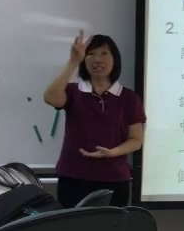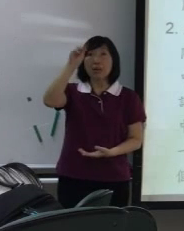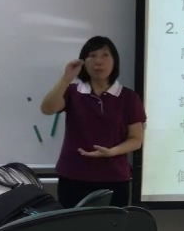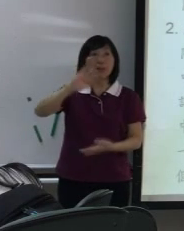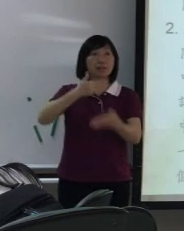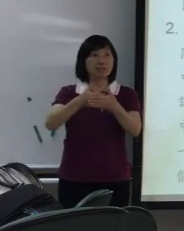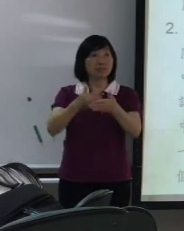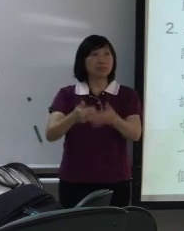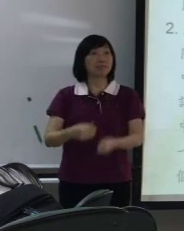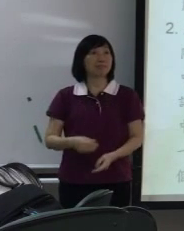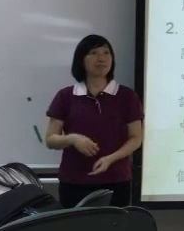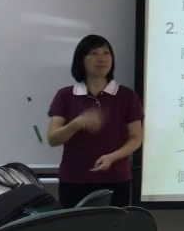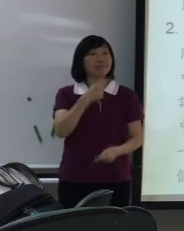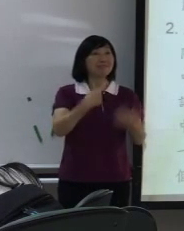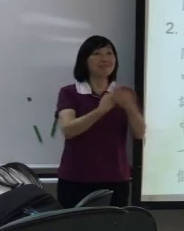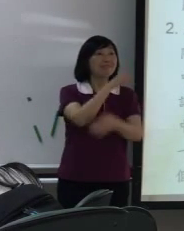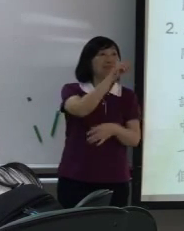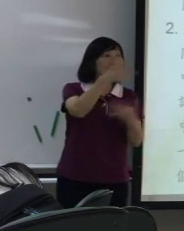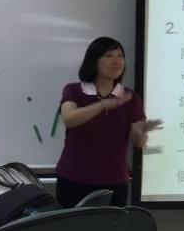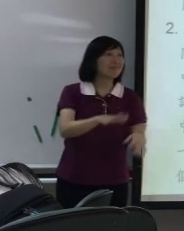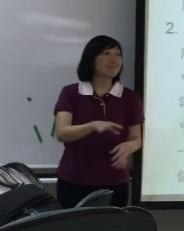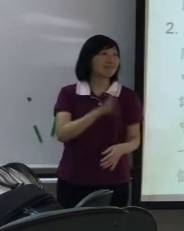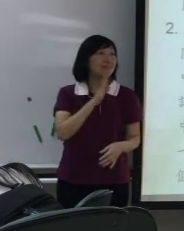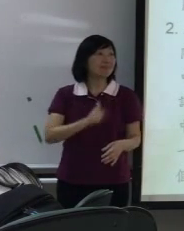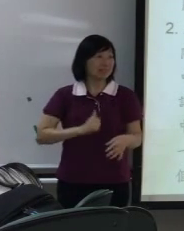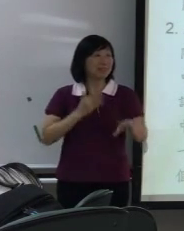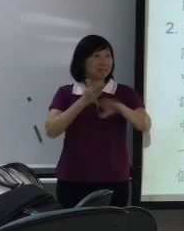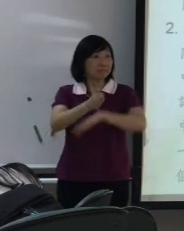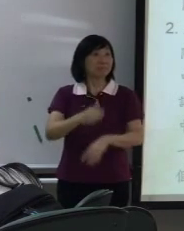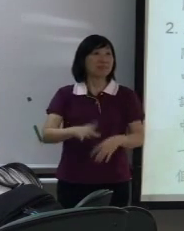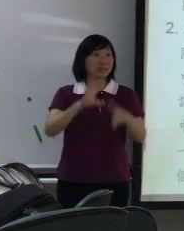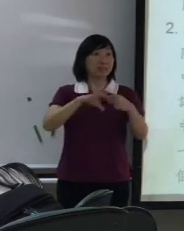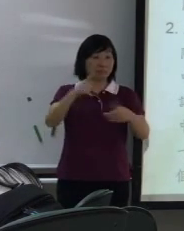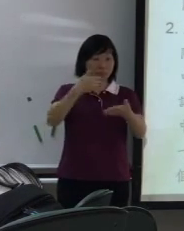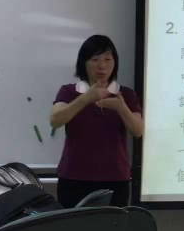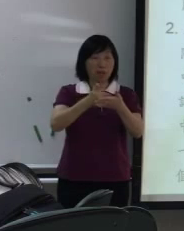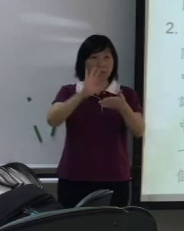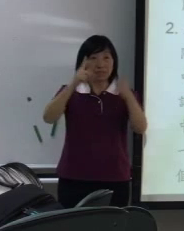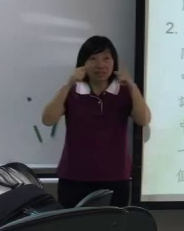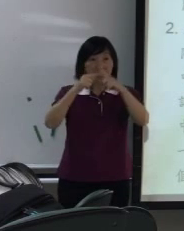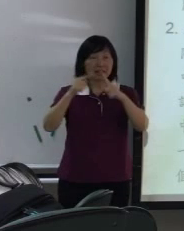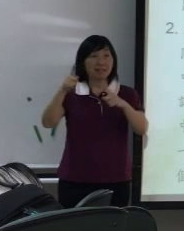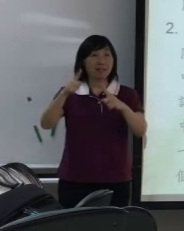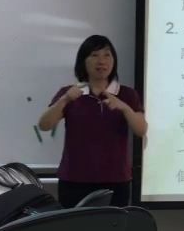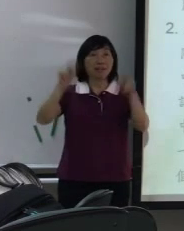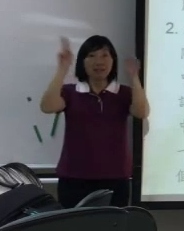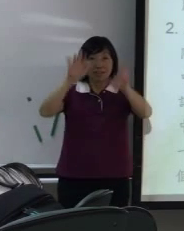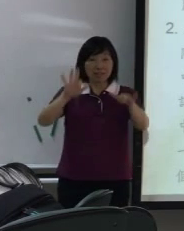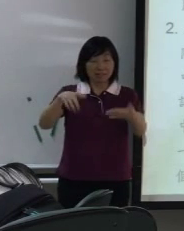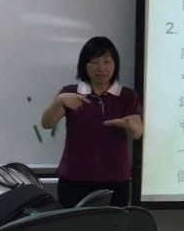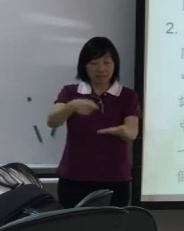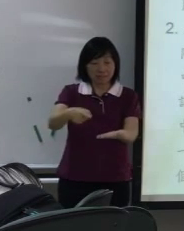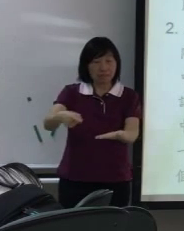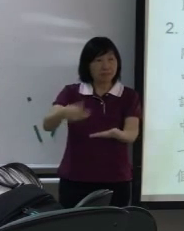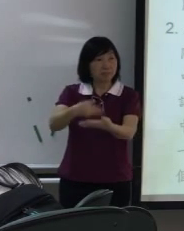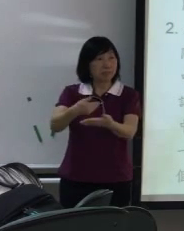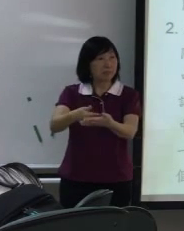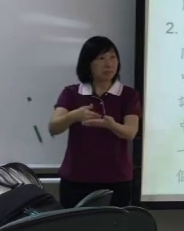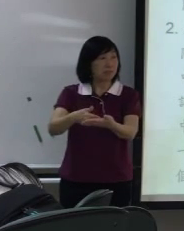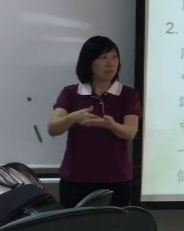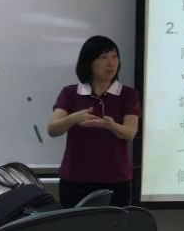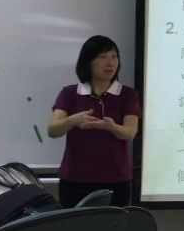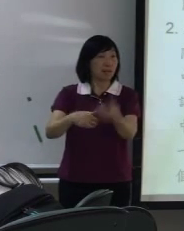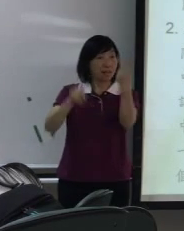片。所以我刚刚讲这个绘图，电脑绘图的